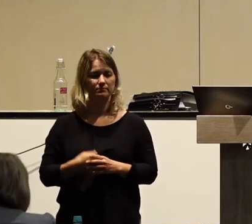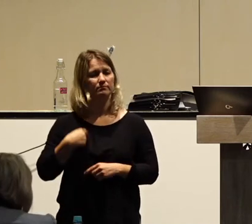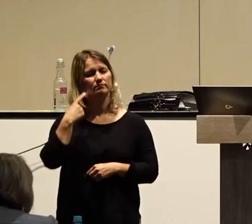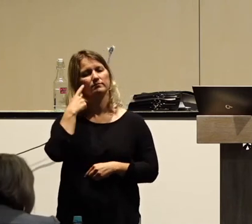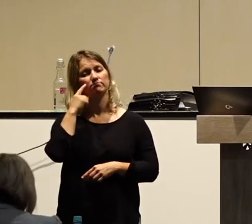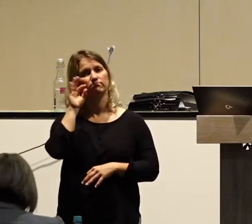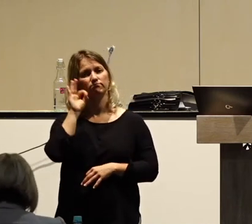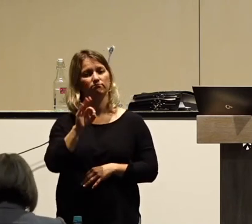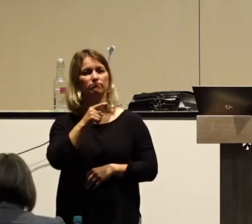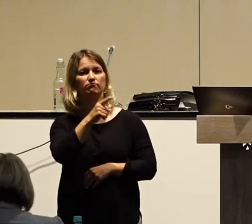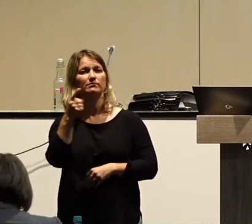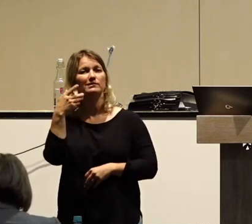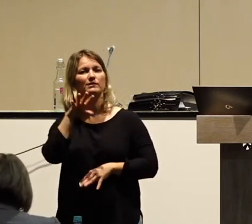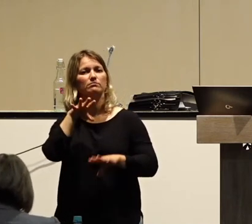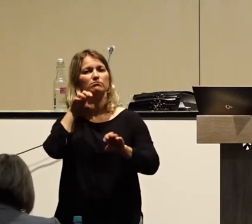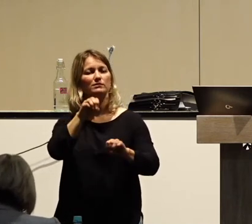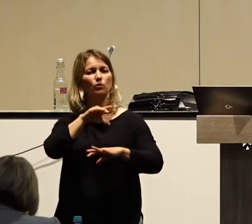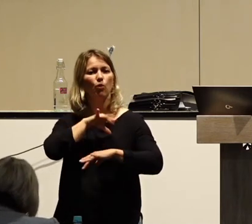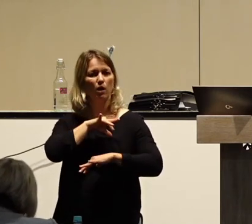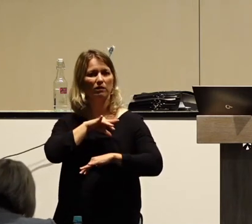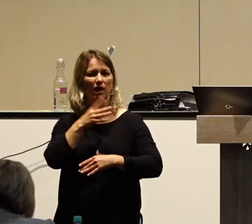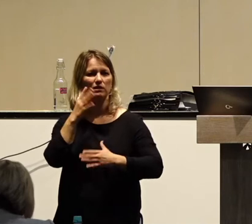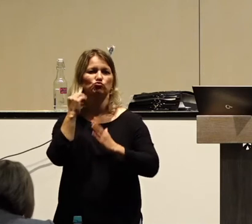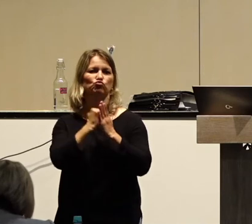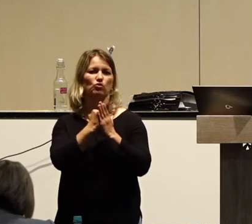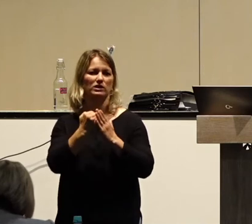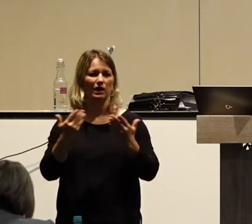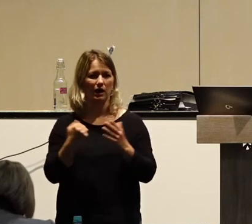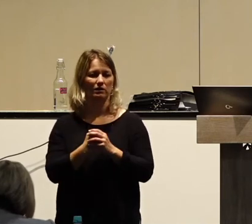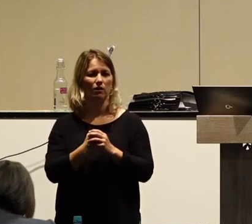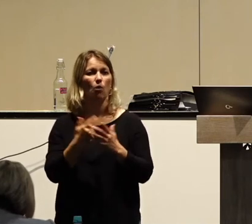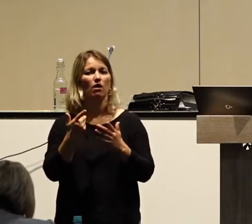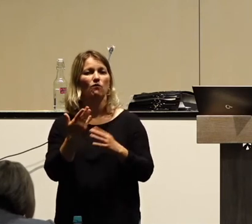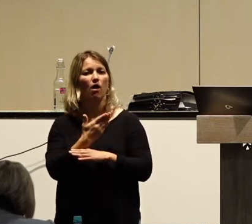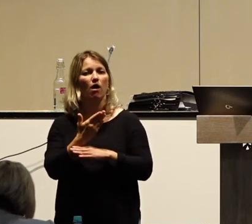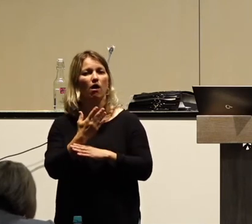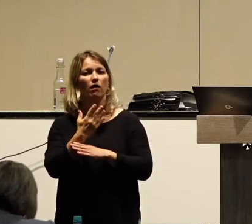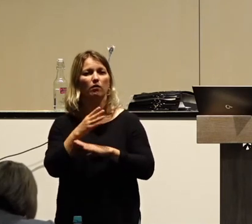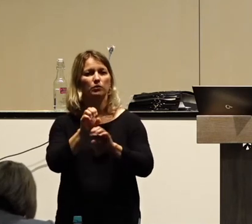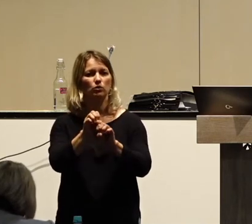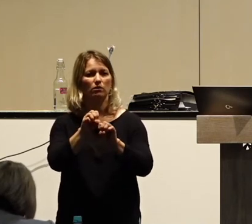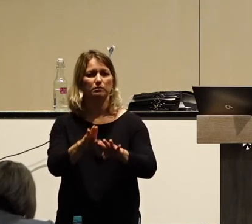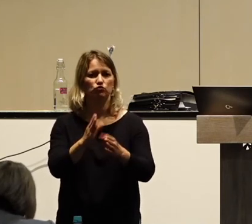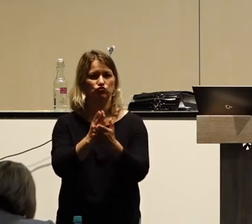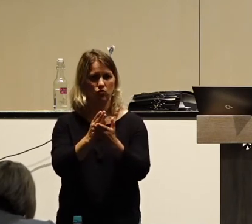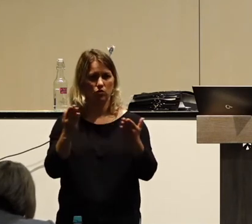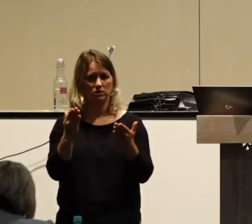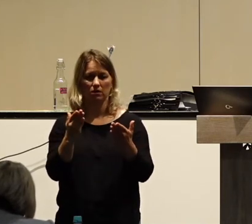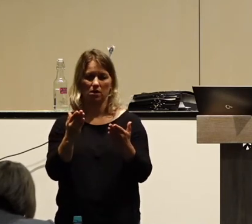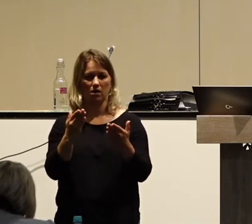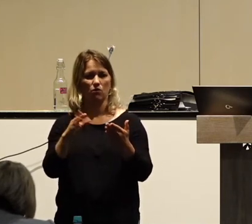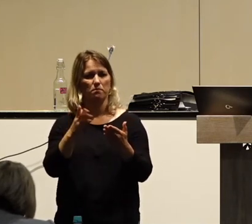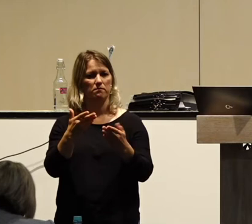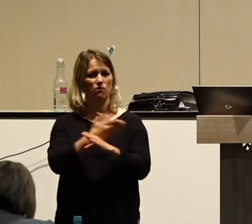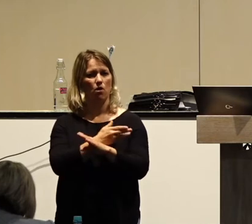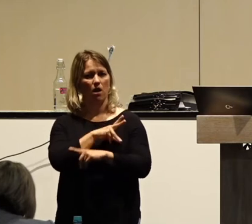der Urlaub, der vielleicht schon gebucht war, gecancelt werden musste oder vielleicht gar nicht erst gebucht worden ist, weil es ja doch ganz lang unklar war, wie es sein wird. Wir